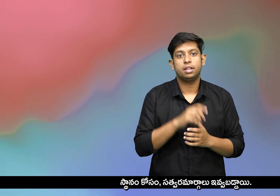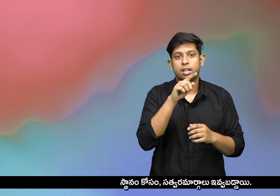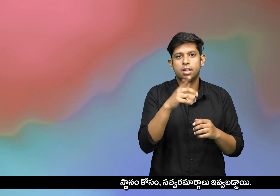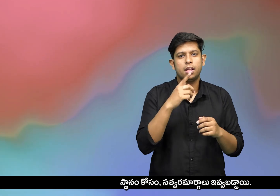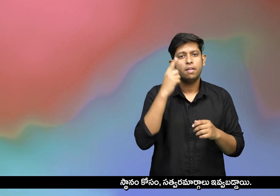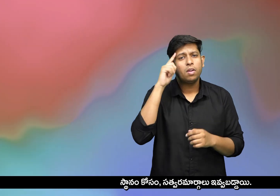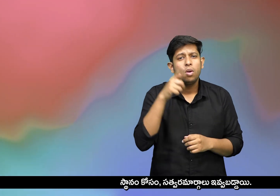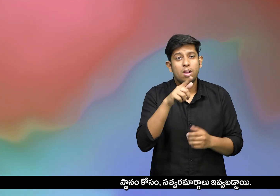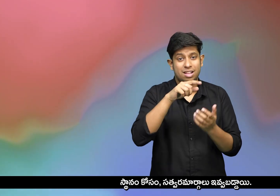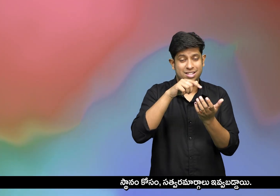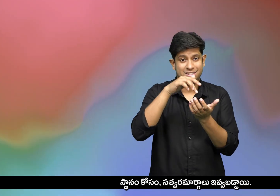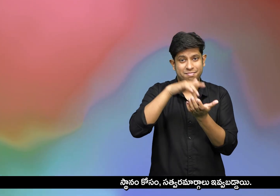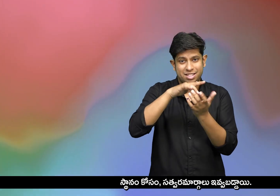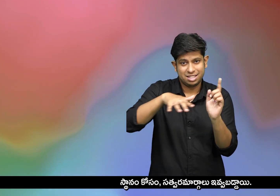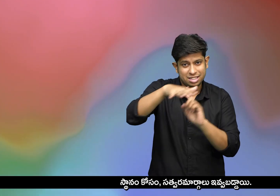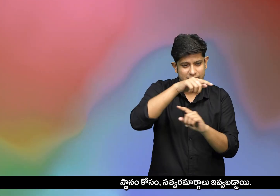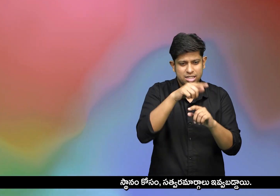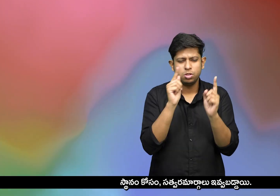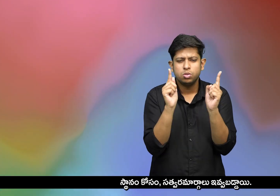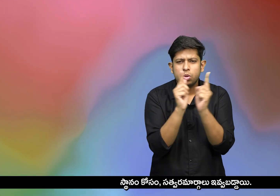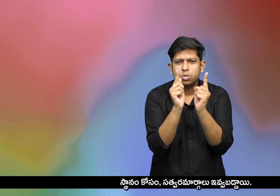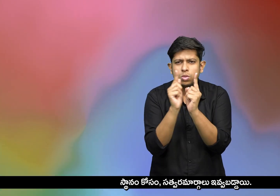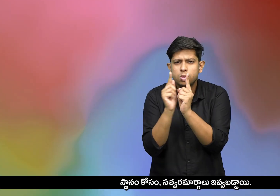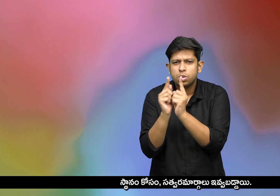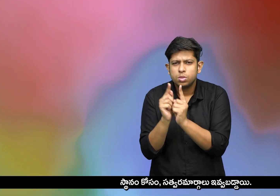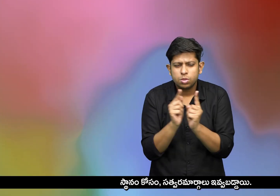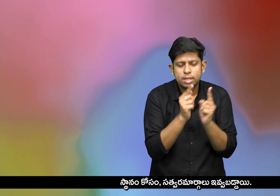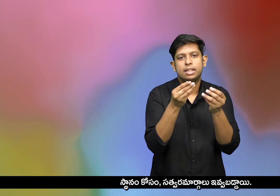స్థానం కోసం సత్వర మార్గాలు ఇవ్వబడ్డాయి.